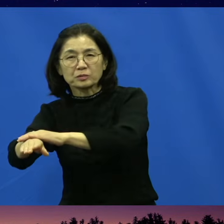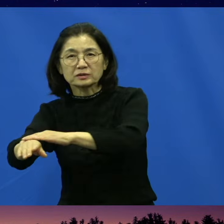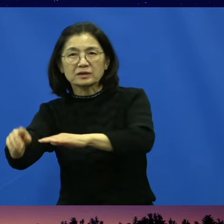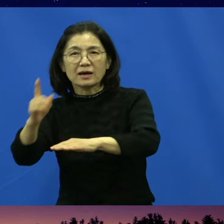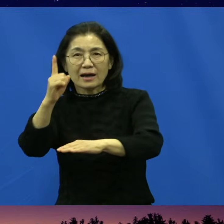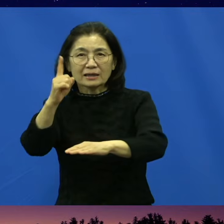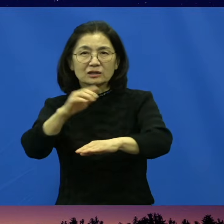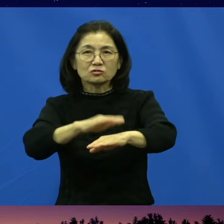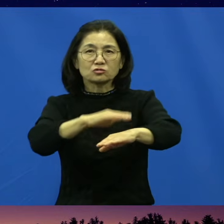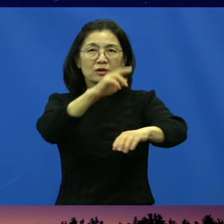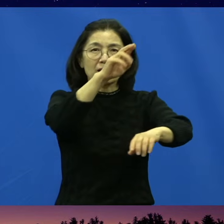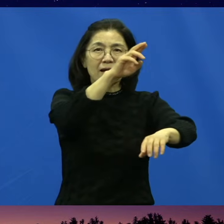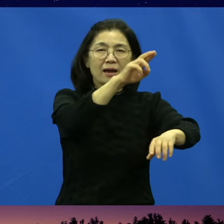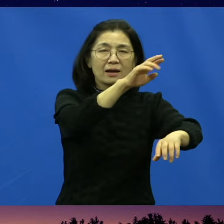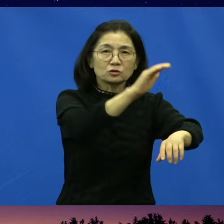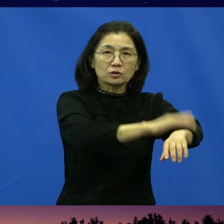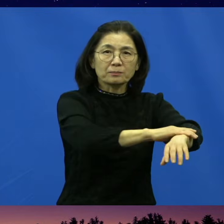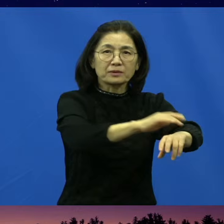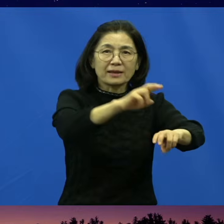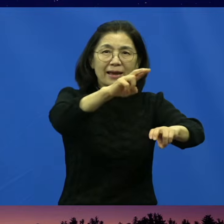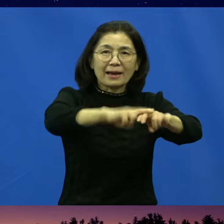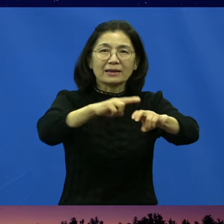하여 주옵소서, 이렇게 말합니다.